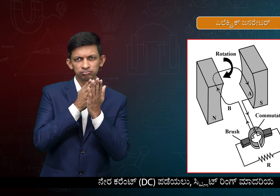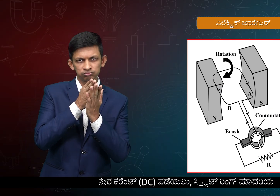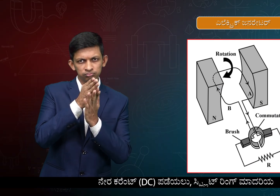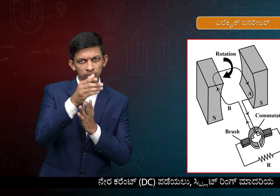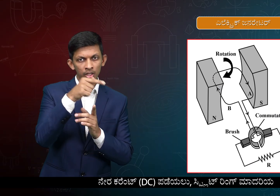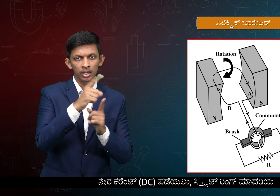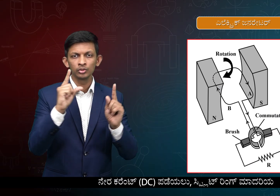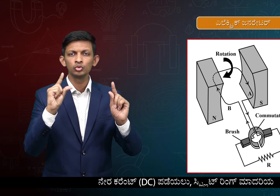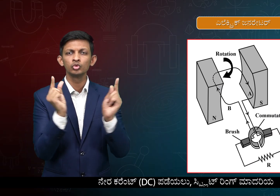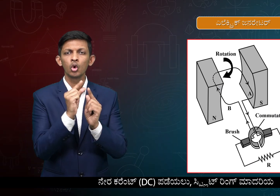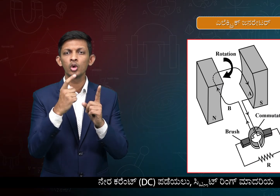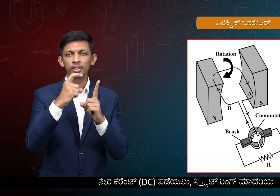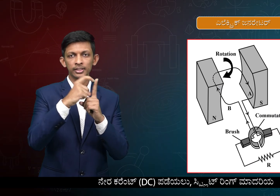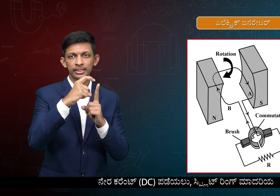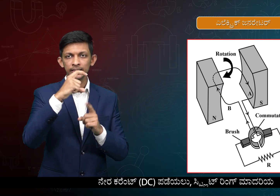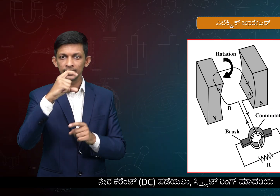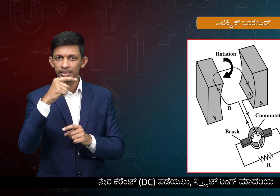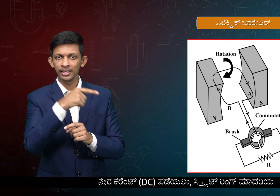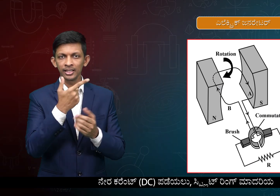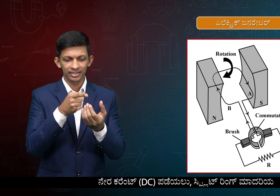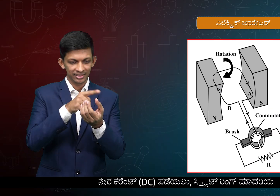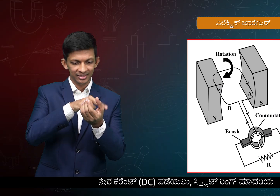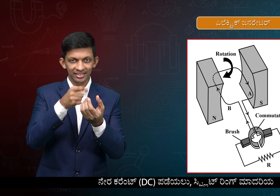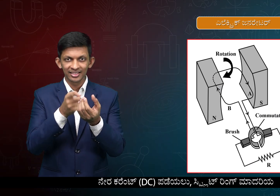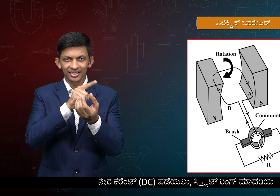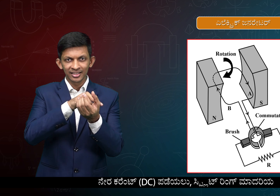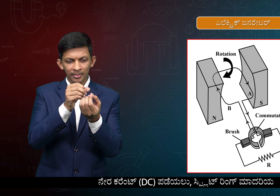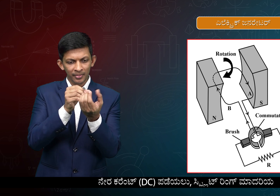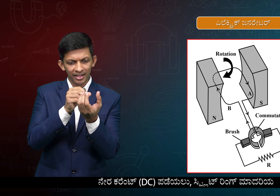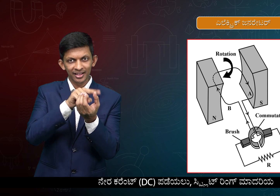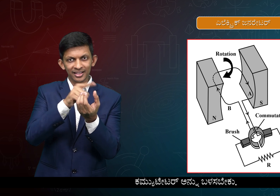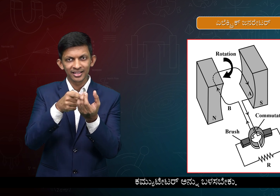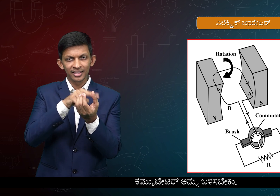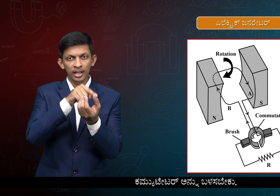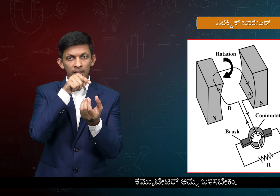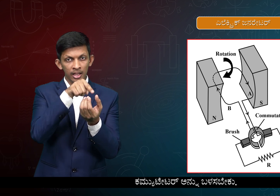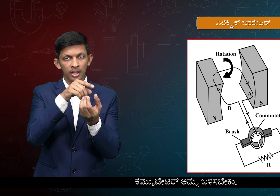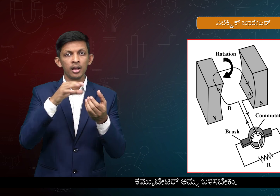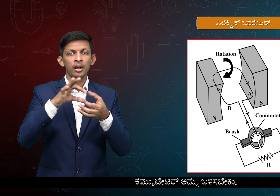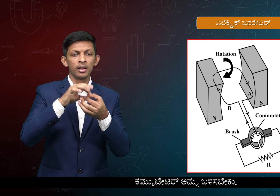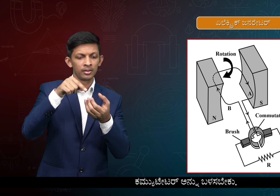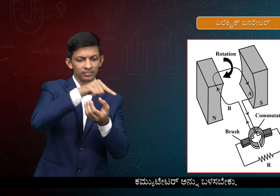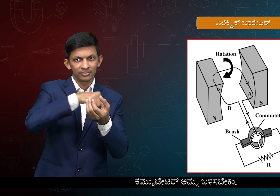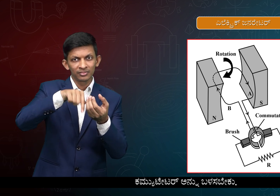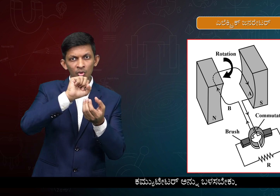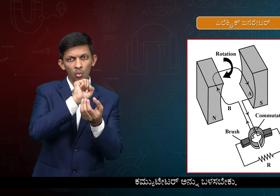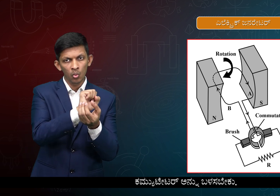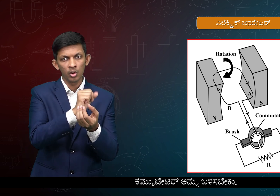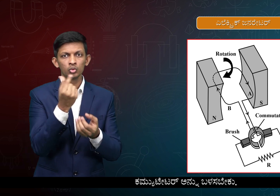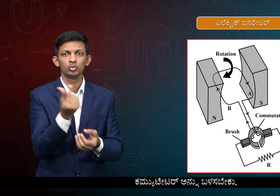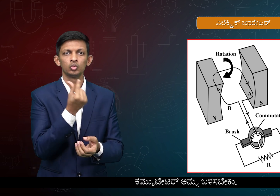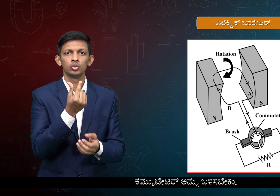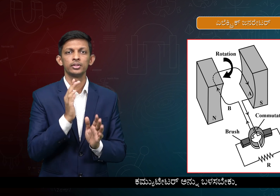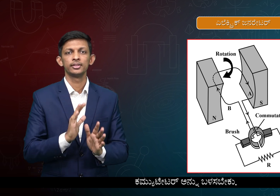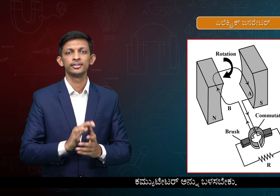ನೇರ ಕರೆಂಟ್ ಡಿಸಿ ಪಡೆಯಲು ಸ್ಪ್ಲಿಟ್ ರಿಂಗ್ ಮಾದರಿಯ ಕಮ್ಯುಟೇಟರ್ ಅನ್ನು ಬಳಸಬೇಕು.